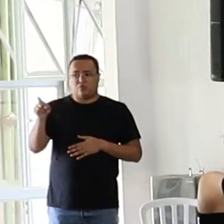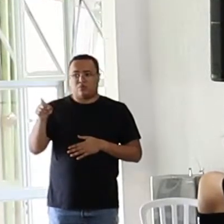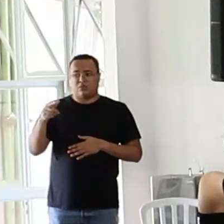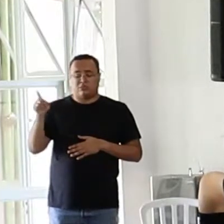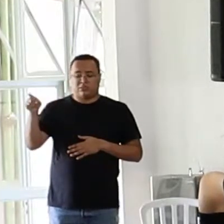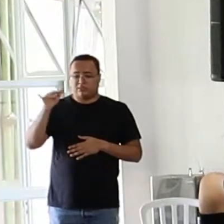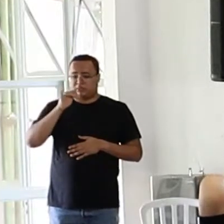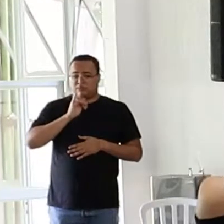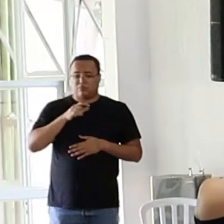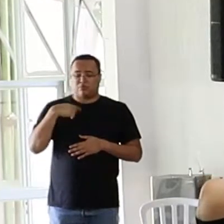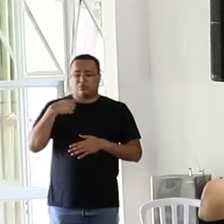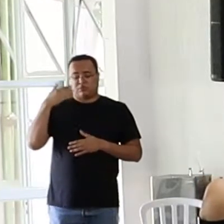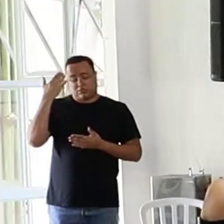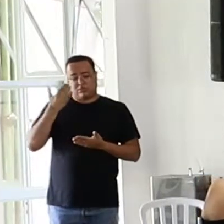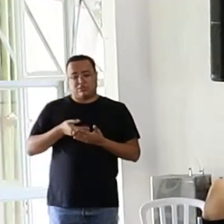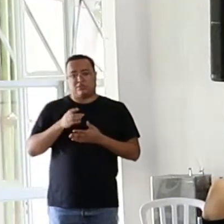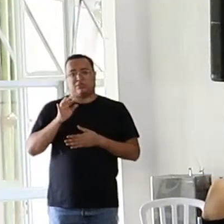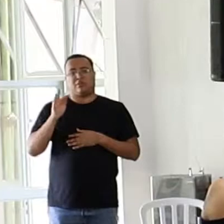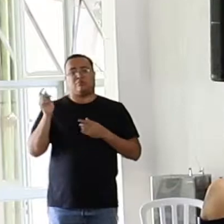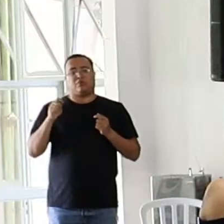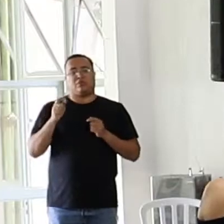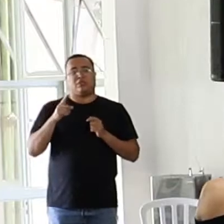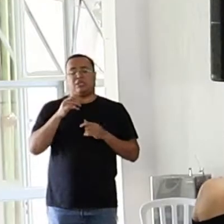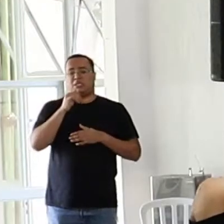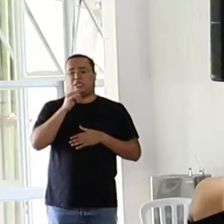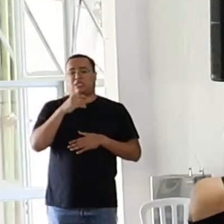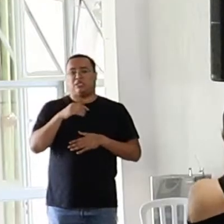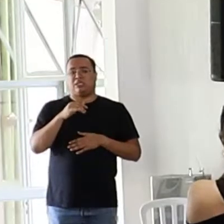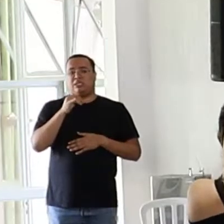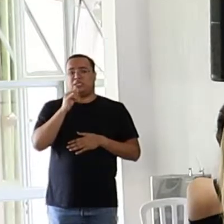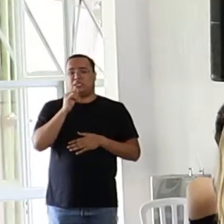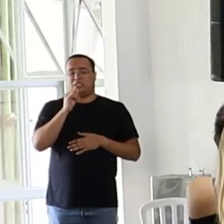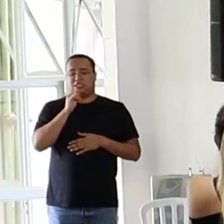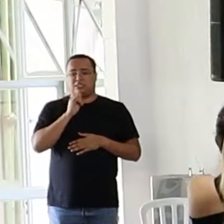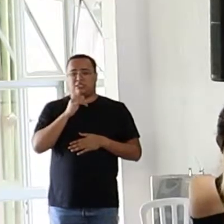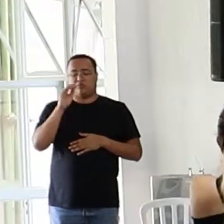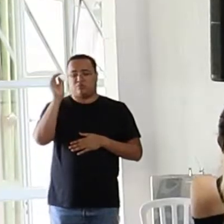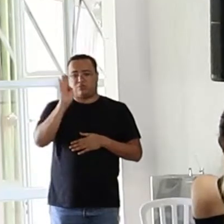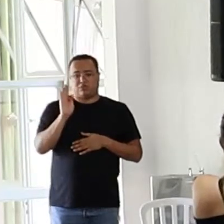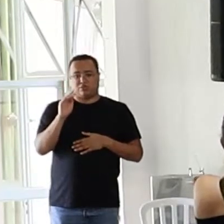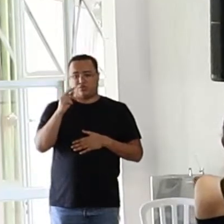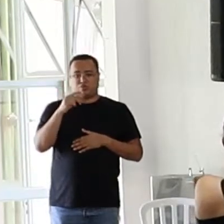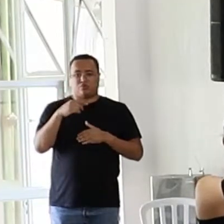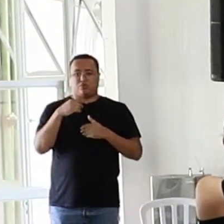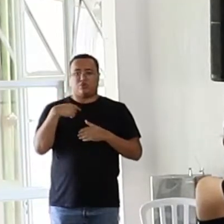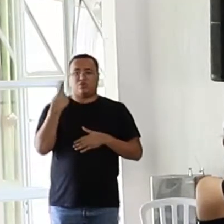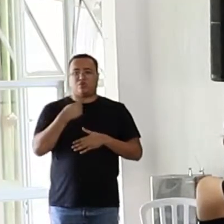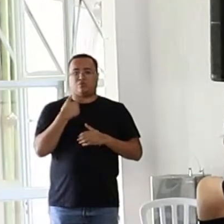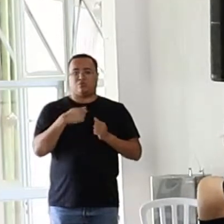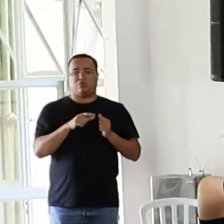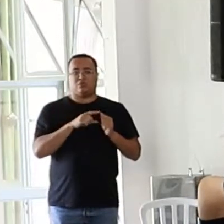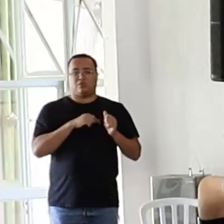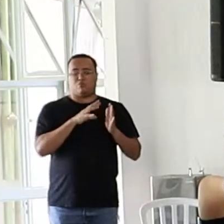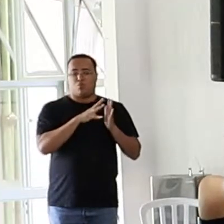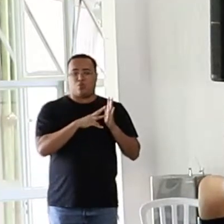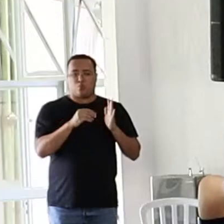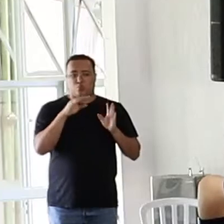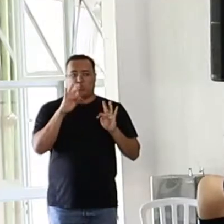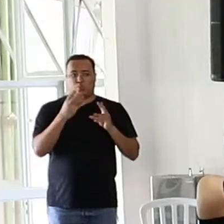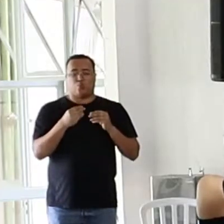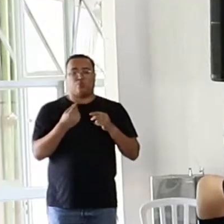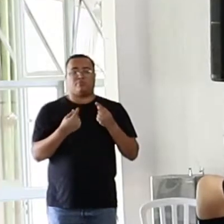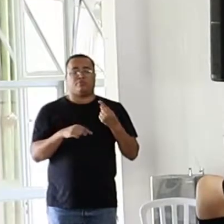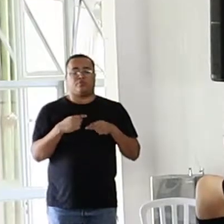esse exemplo aos cristãos que o DF pode ser o exemplo Brasil o que é que a gente pode ser modelo para todas as políticas públicas